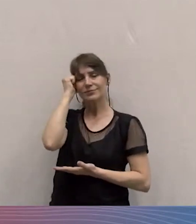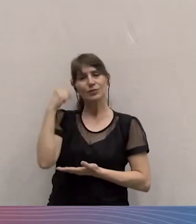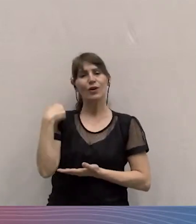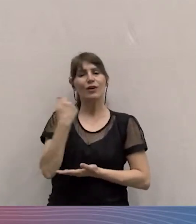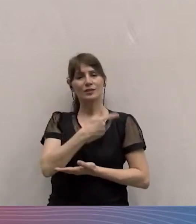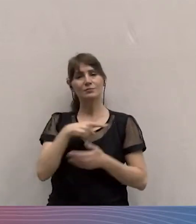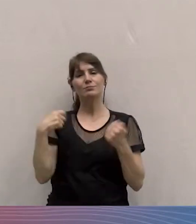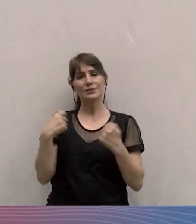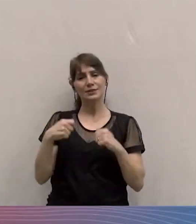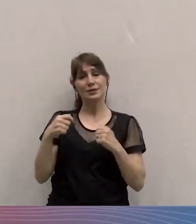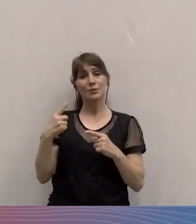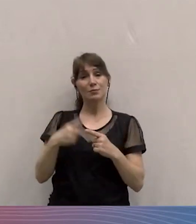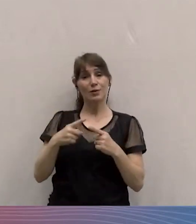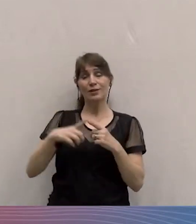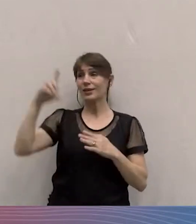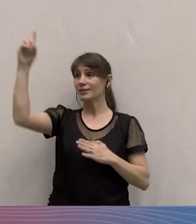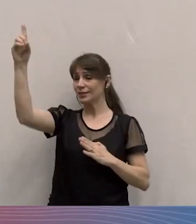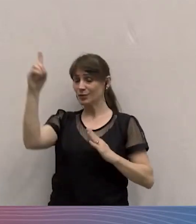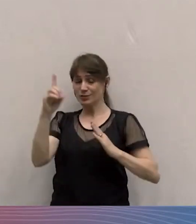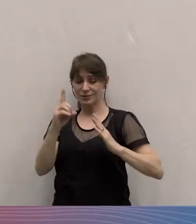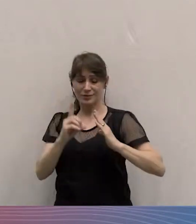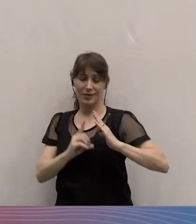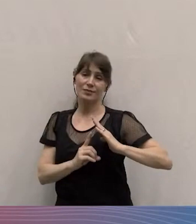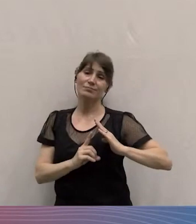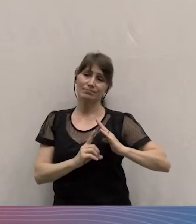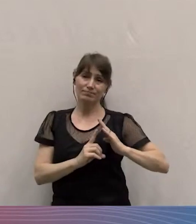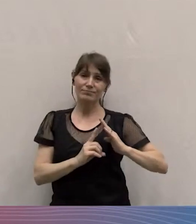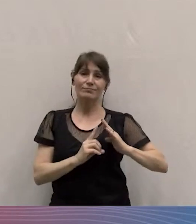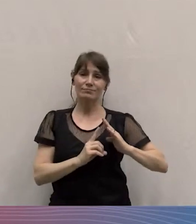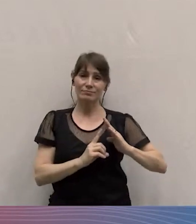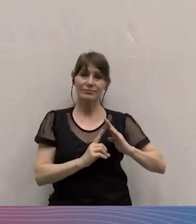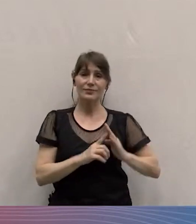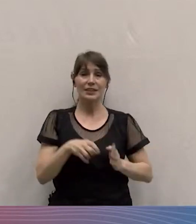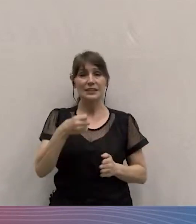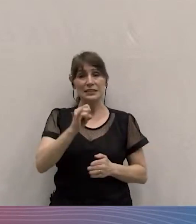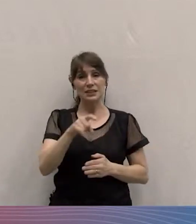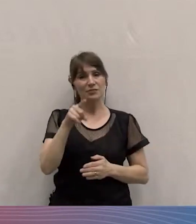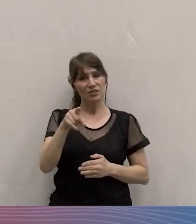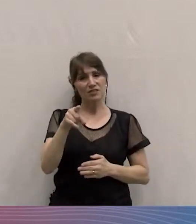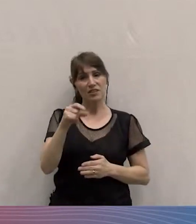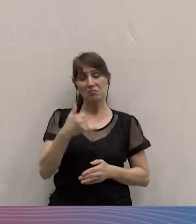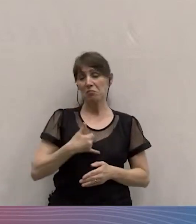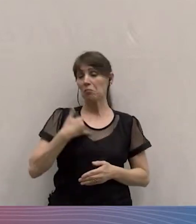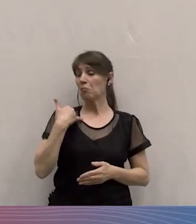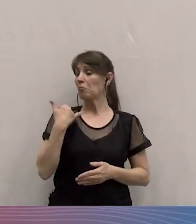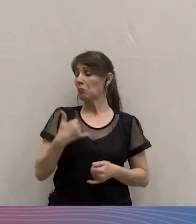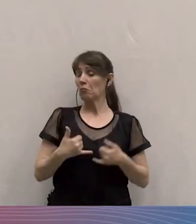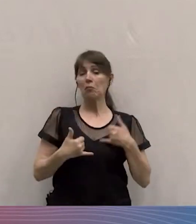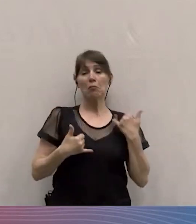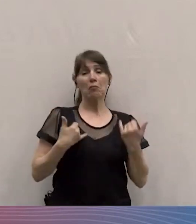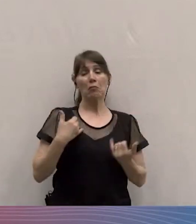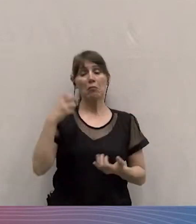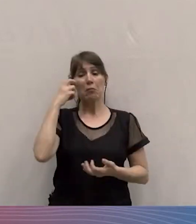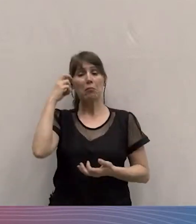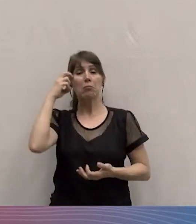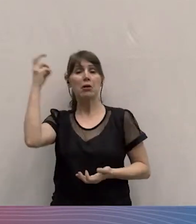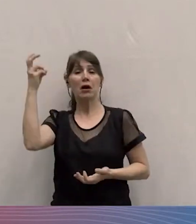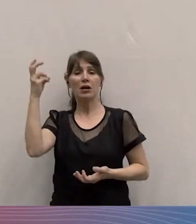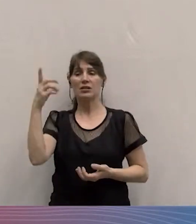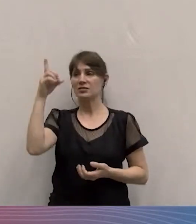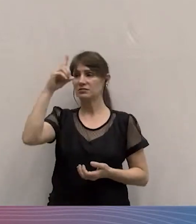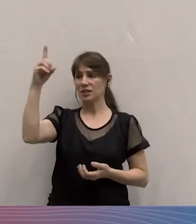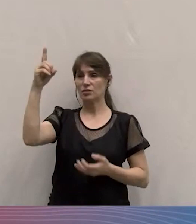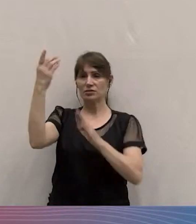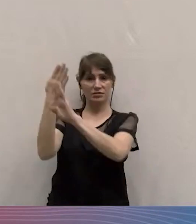Irmãos, Deus habita em nós. Se você é cheio de si, cheio de capacidade, Deus não está com